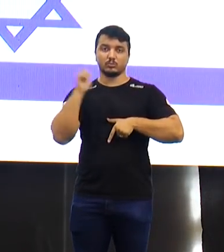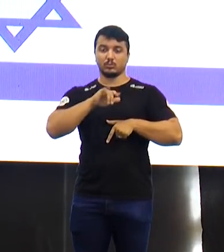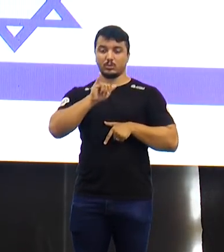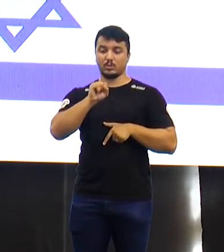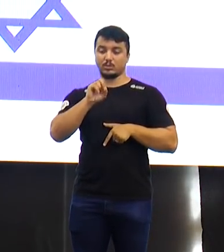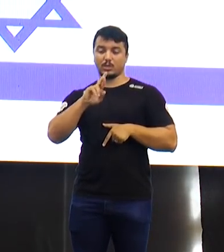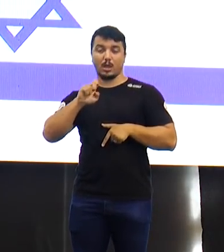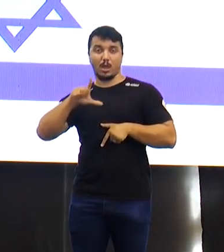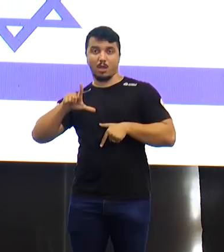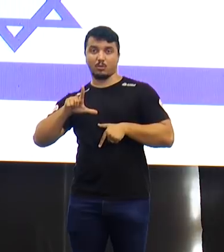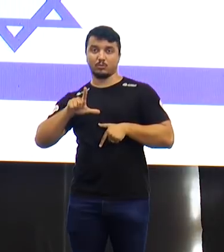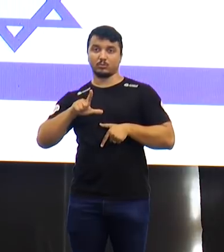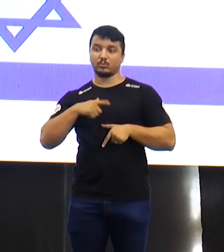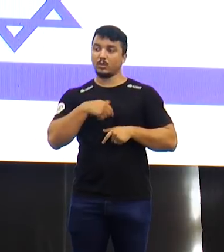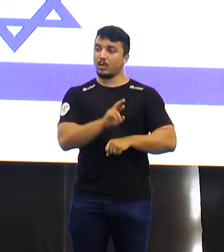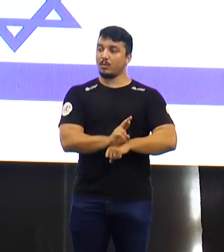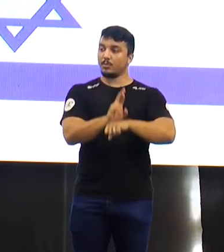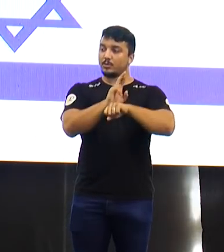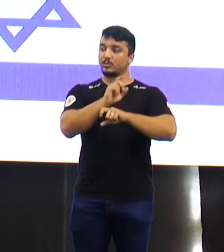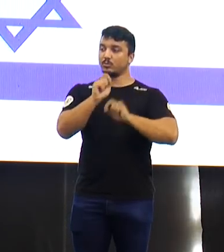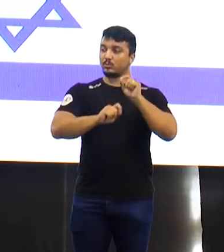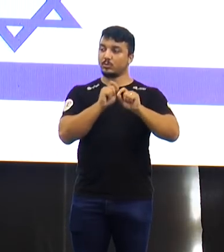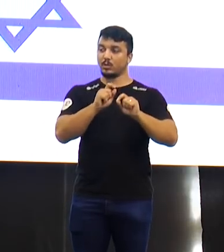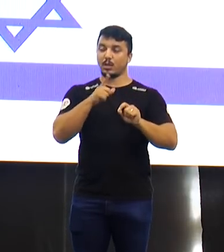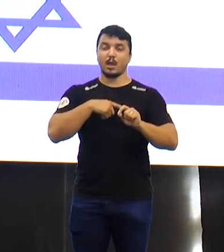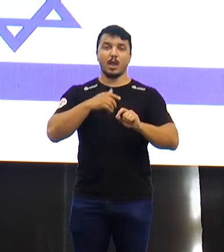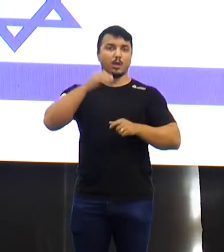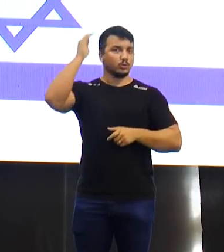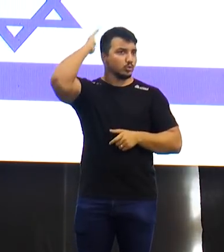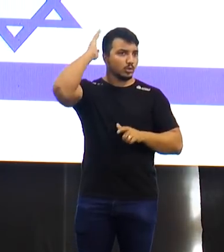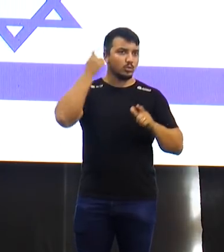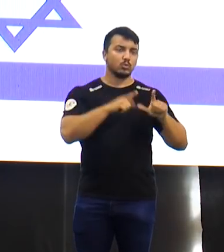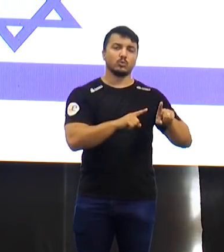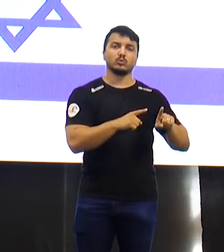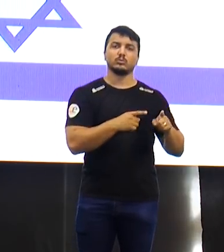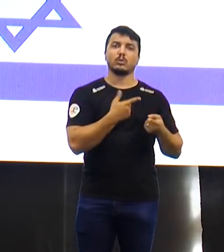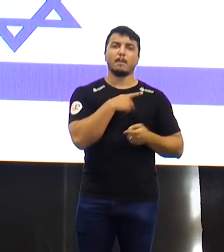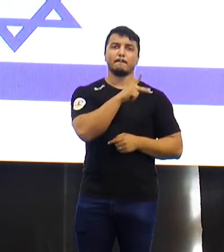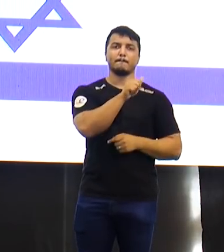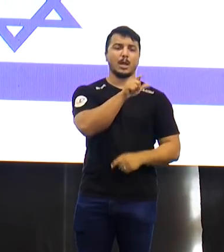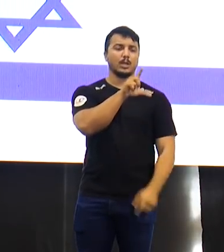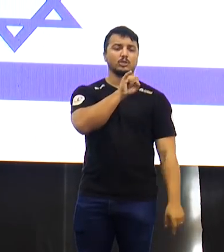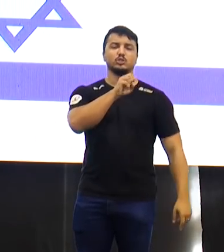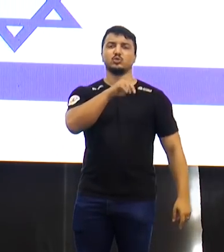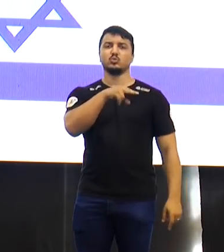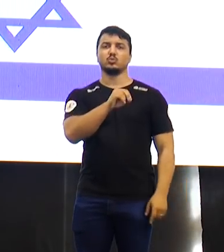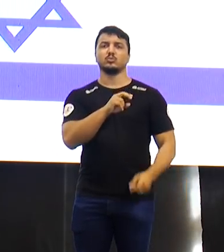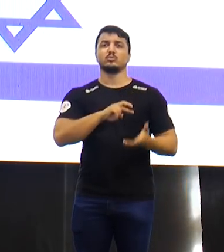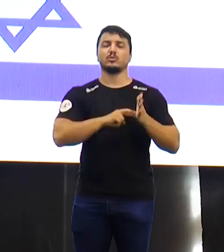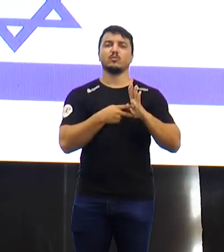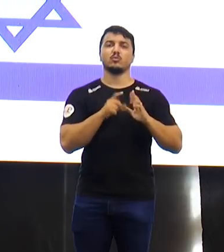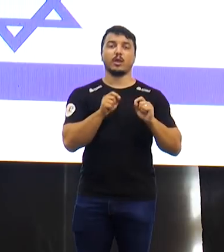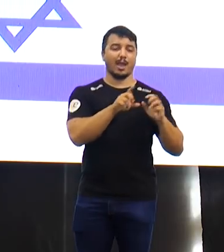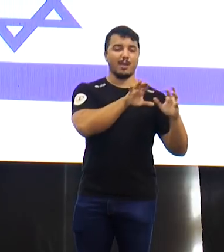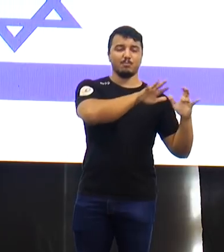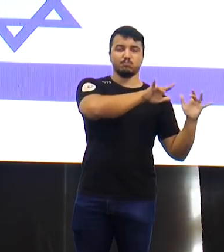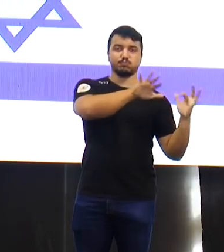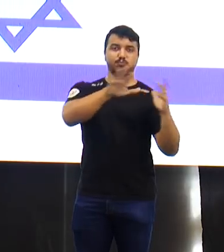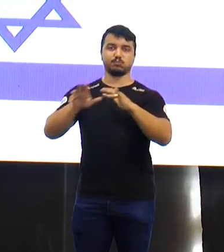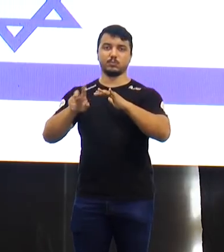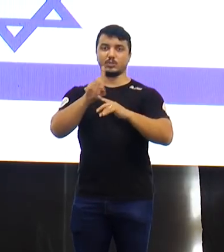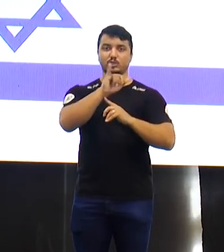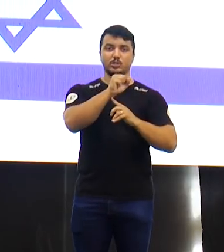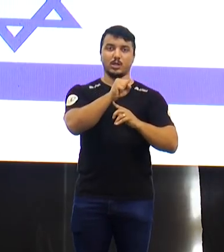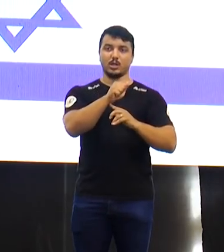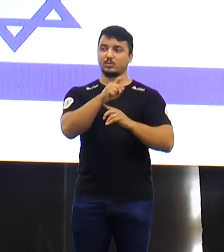reeleito. O que representa o conflito judeus-palestinos? Aí tu vai buscar lá atrás, gente. Aí tu vai falar sobre diásporas, tu vai falar sobre